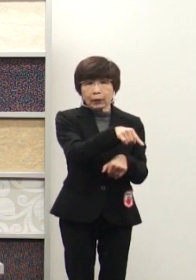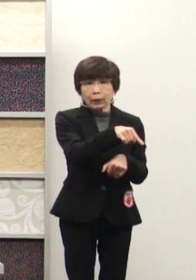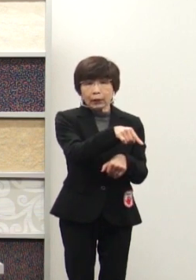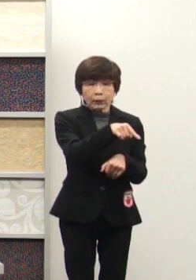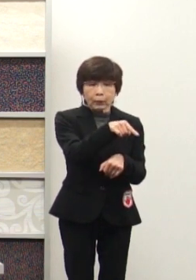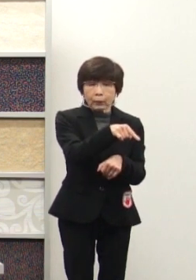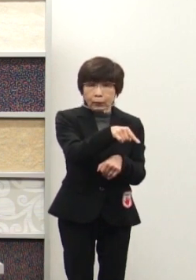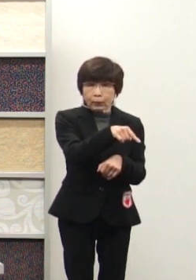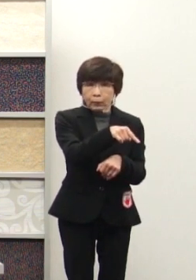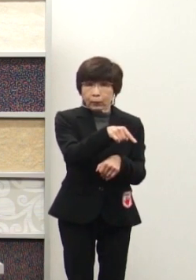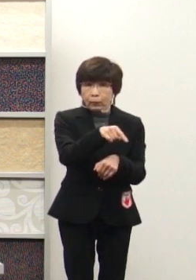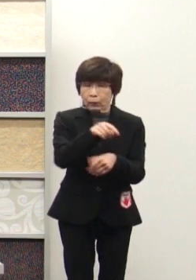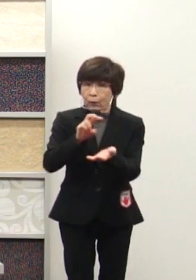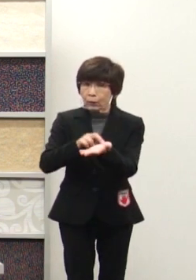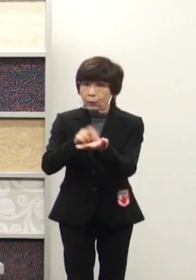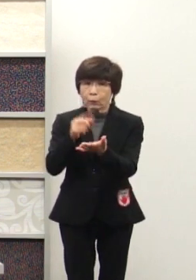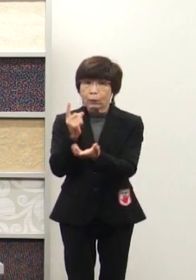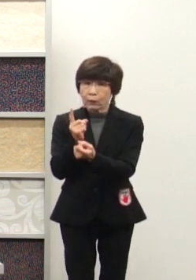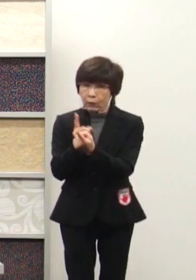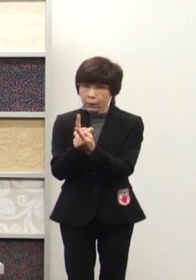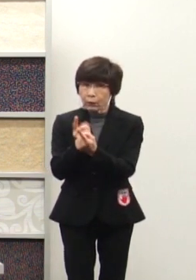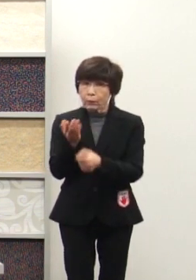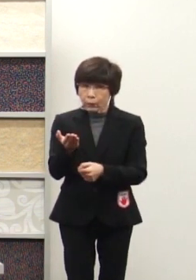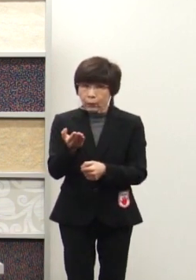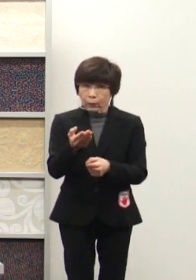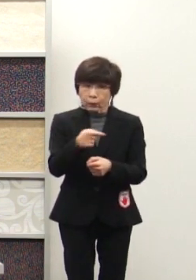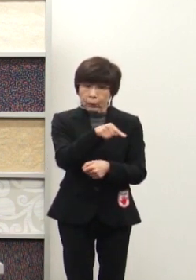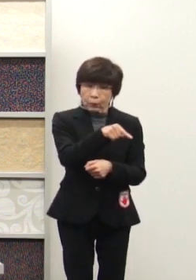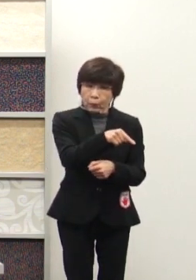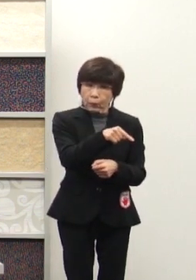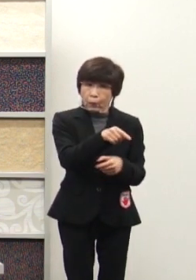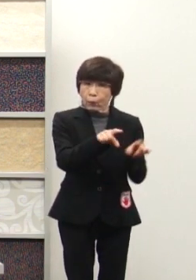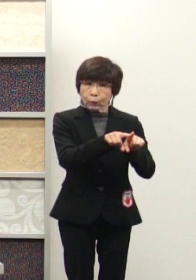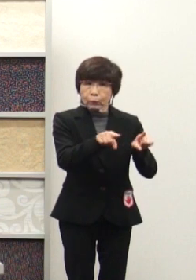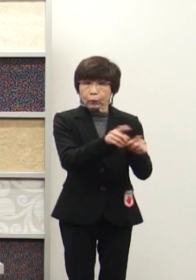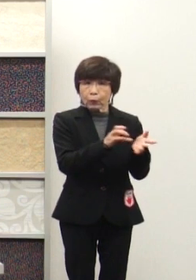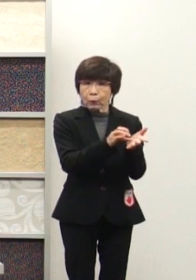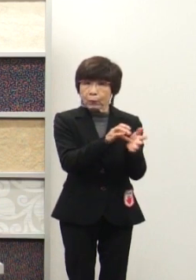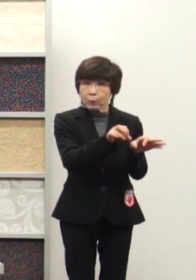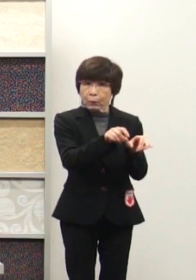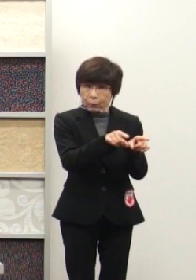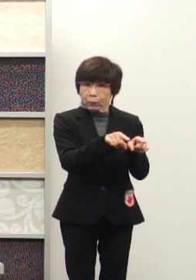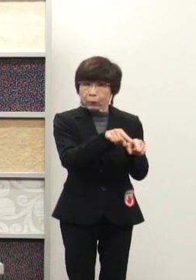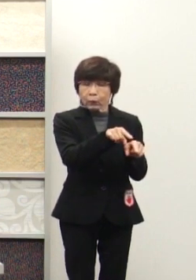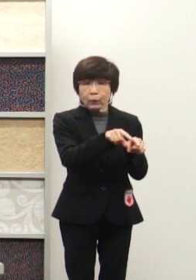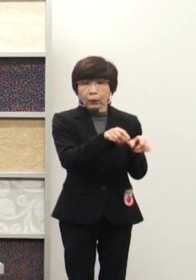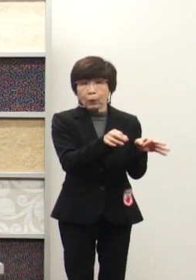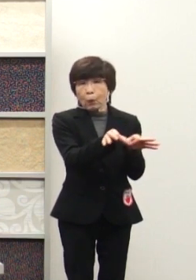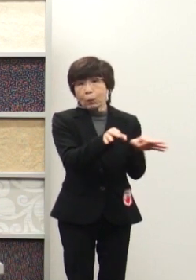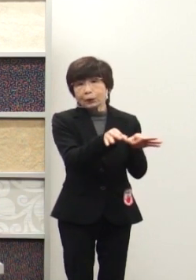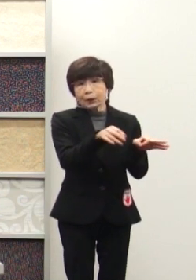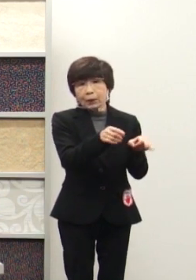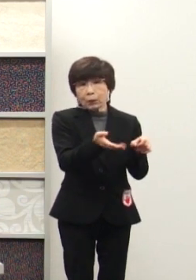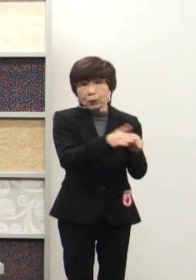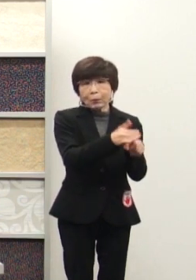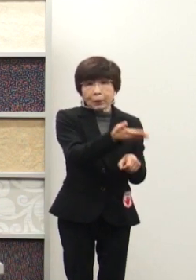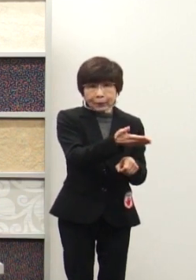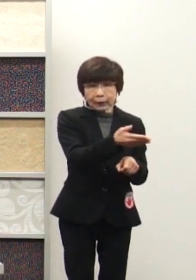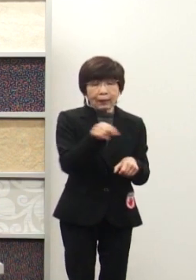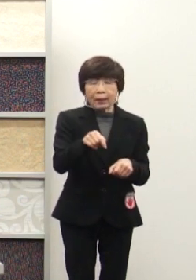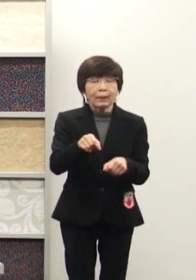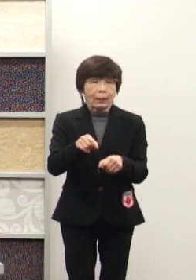医療機関を対象とするってことになってるんですか。その辺は PCR 検査ですから、 そうです、そうです